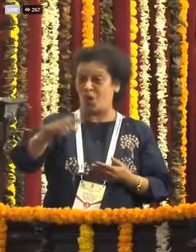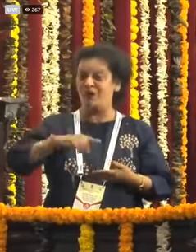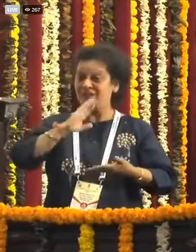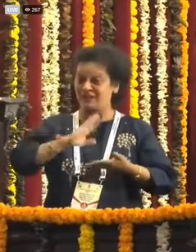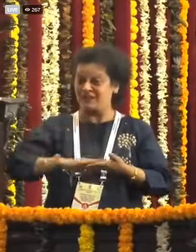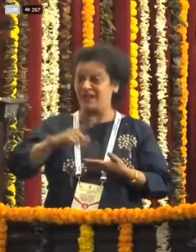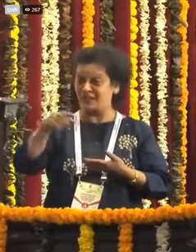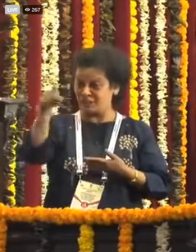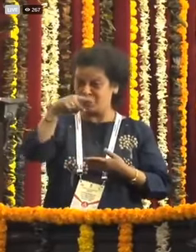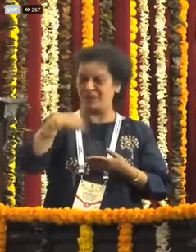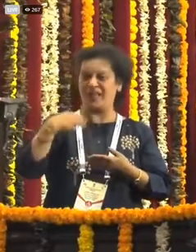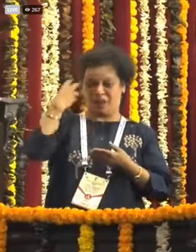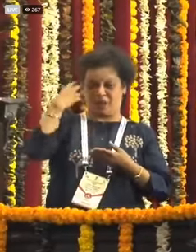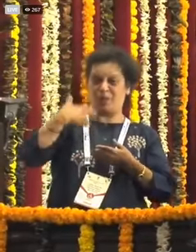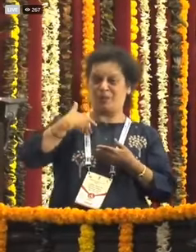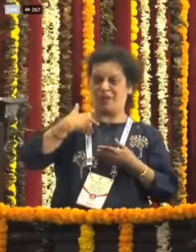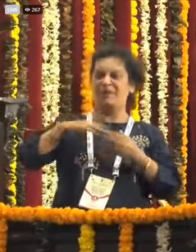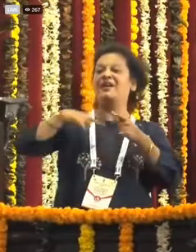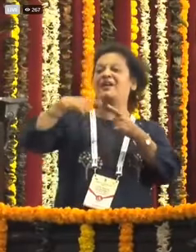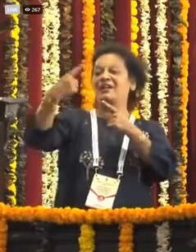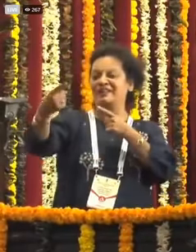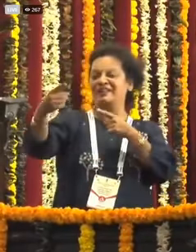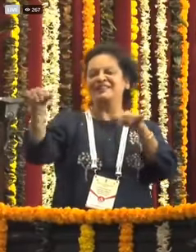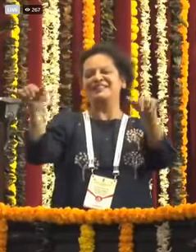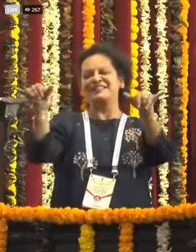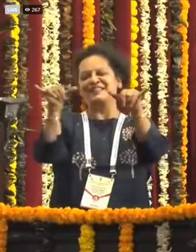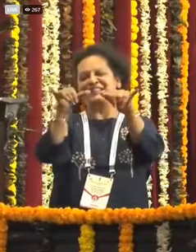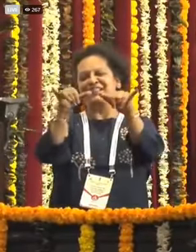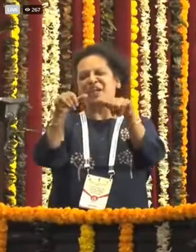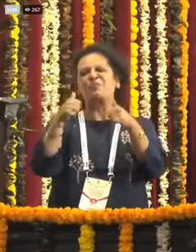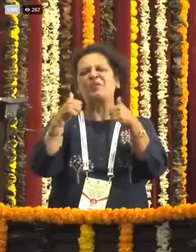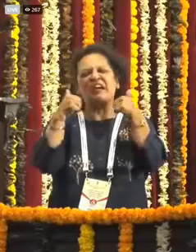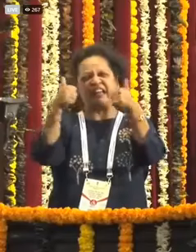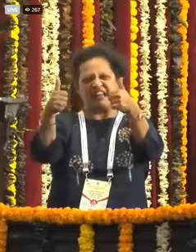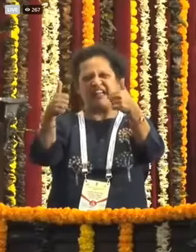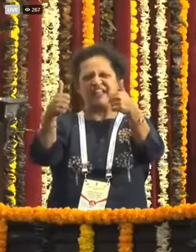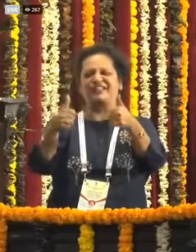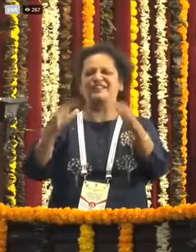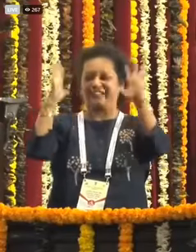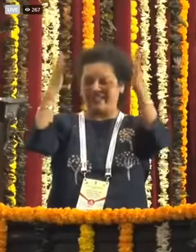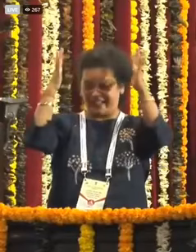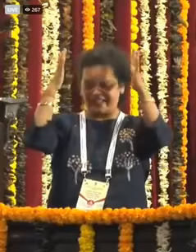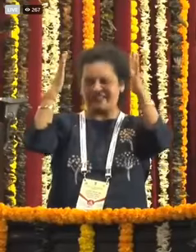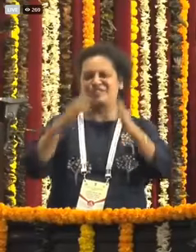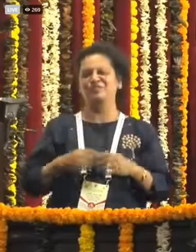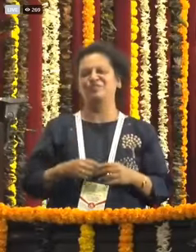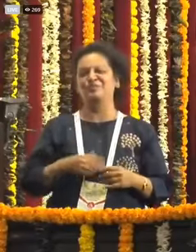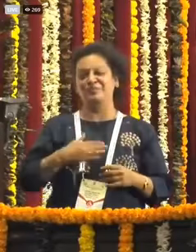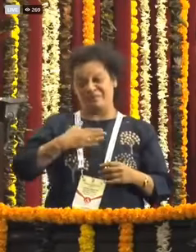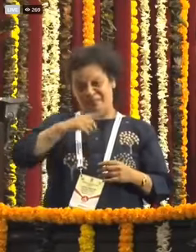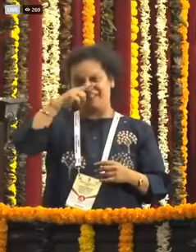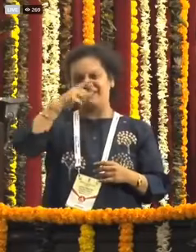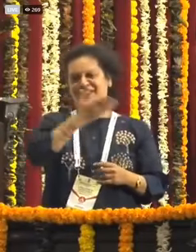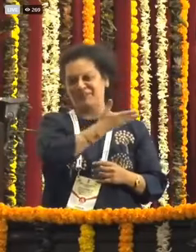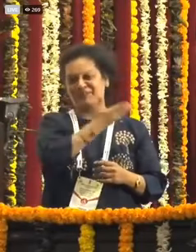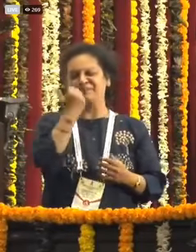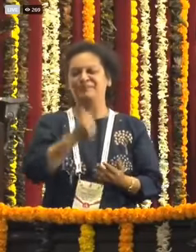समाजामध्ये इतर लोकांप्रमाणेच काम करणारे तुम्ही दिव्यांग बांधव भगिनी आहात याचा सार्थ अभिमान मला